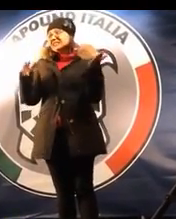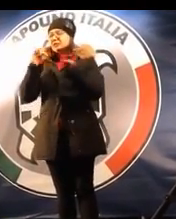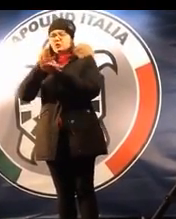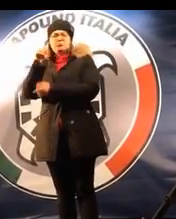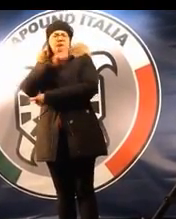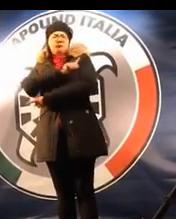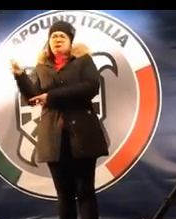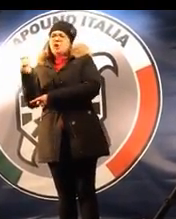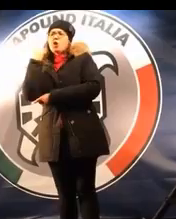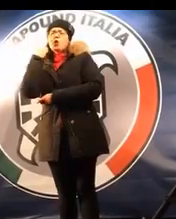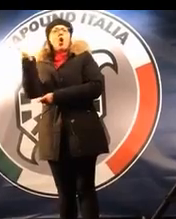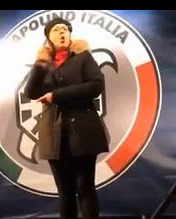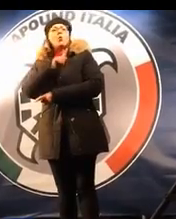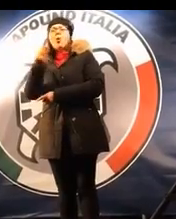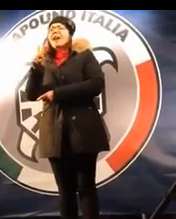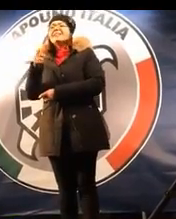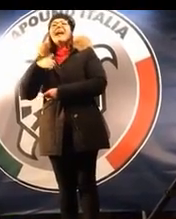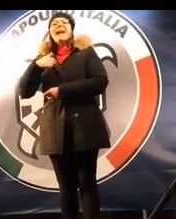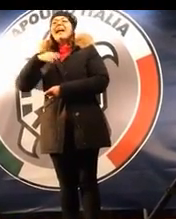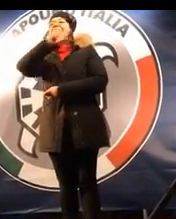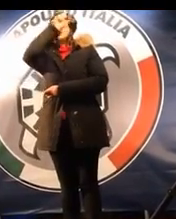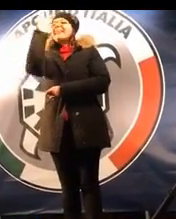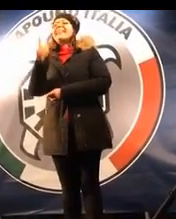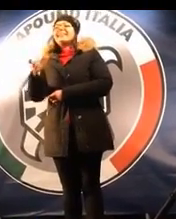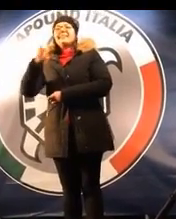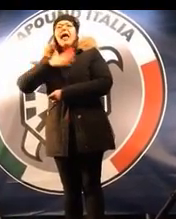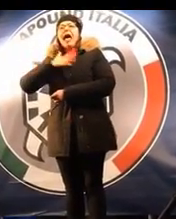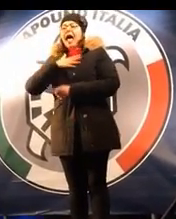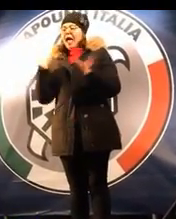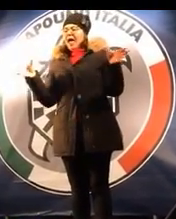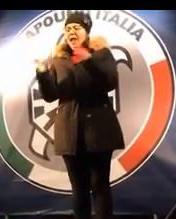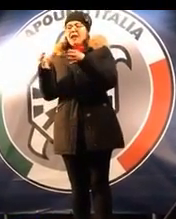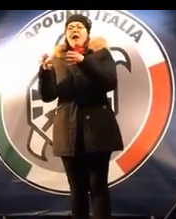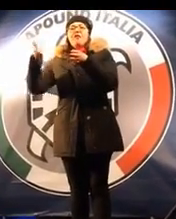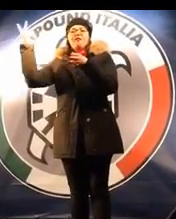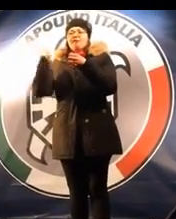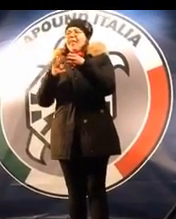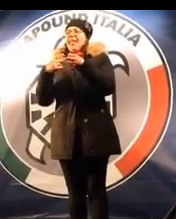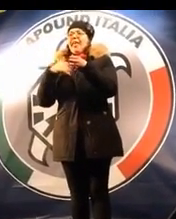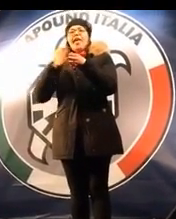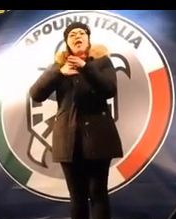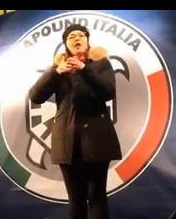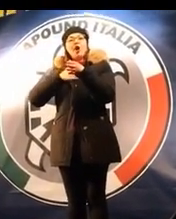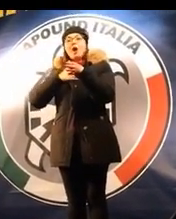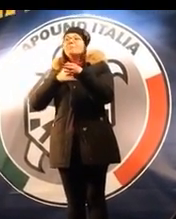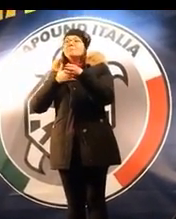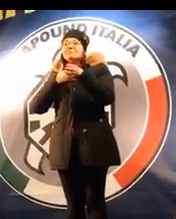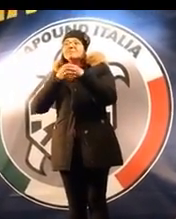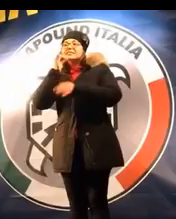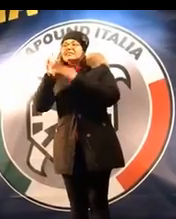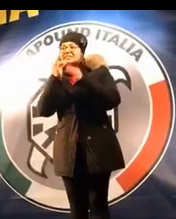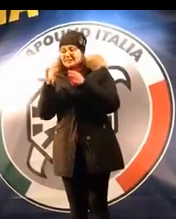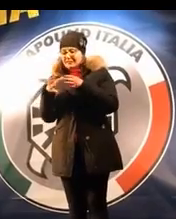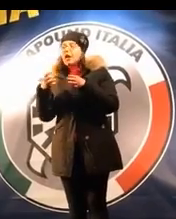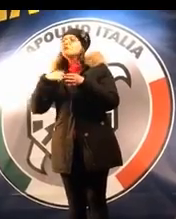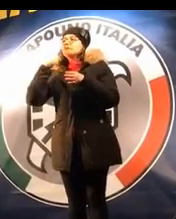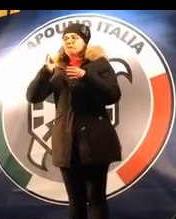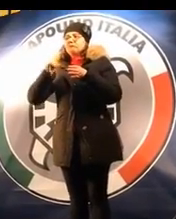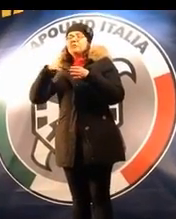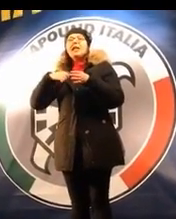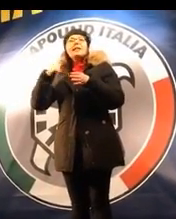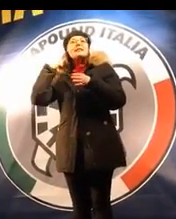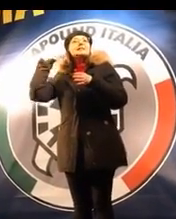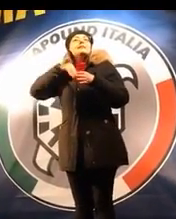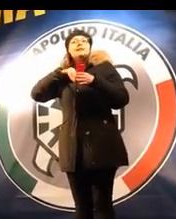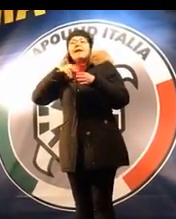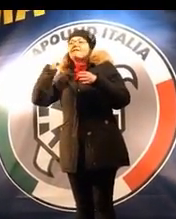Italiani prima di tutto. Però bisogna riconoscersi. Bisogna riconoscersi in questa storia trimillenaria,